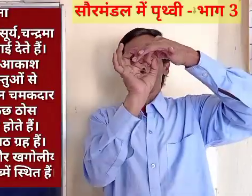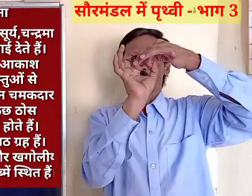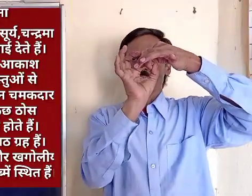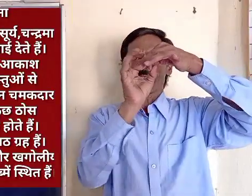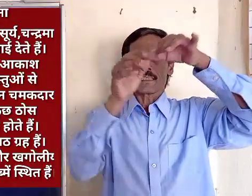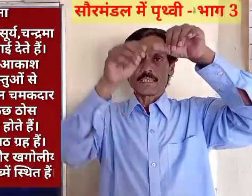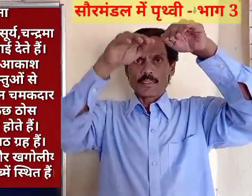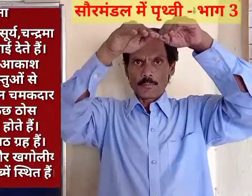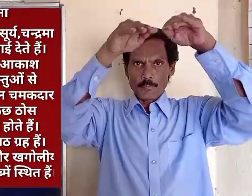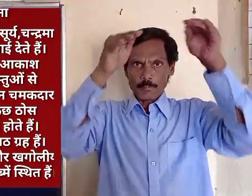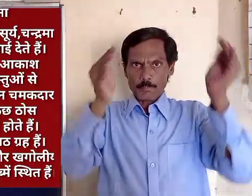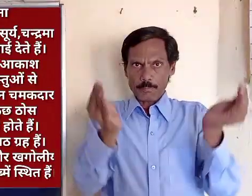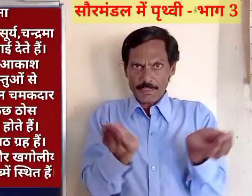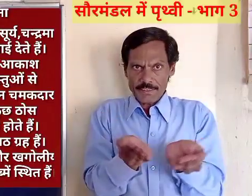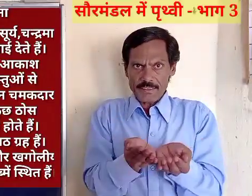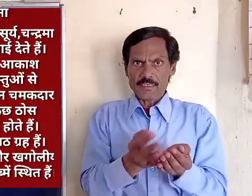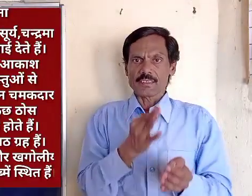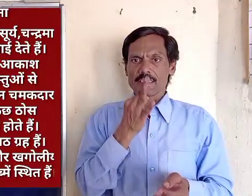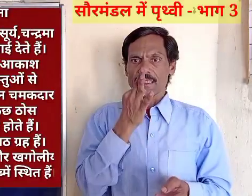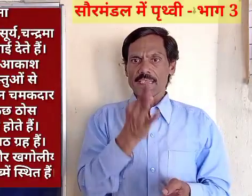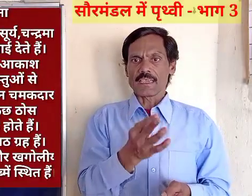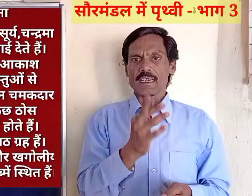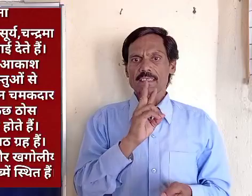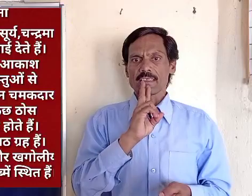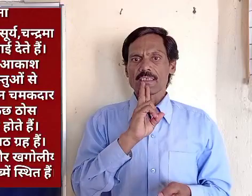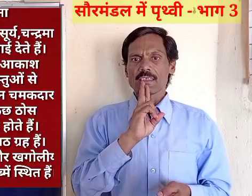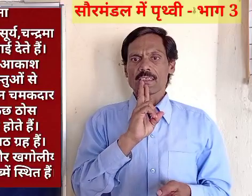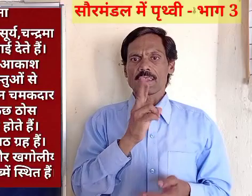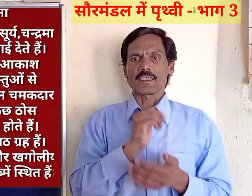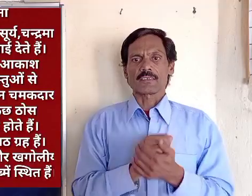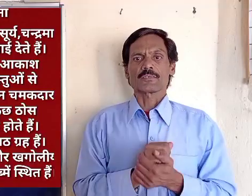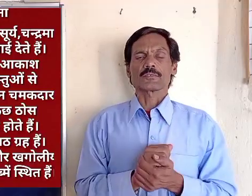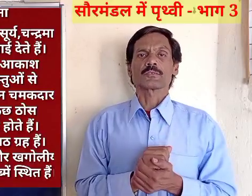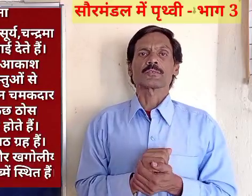खगोलीय पिंड कहलाते हैं।